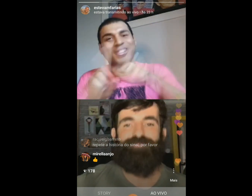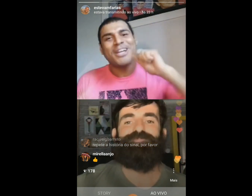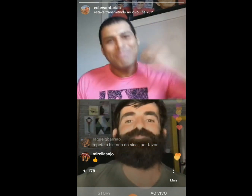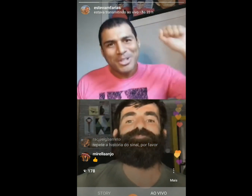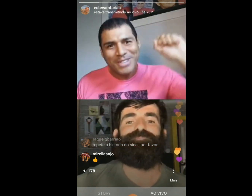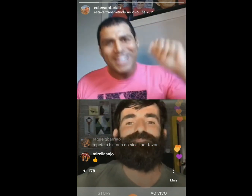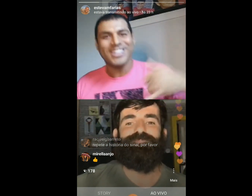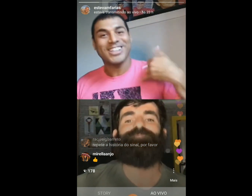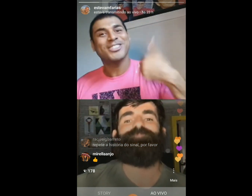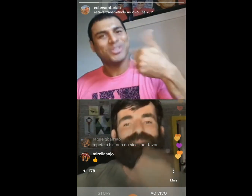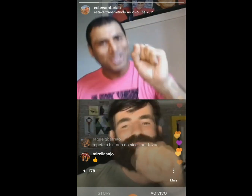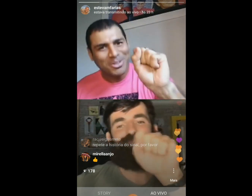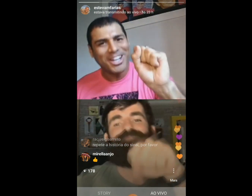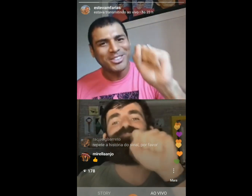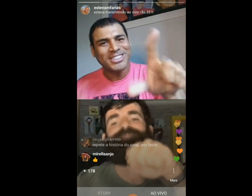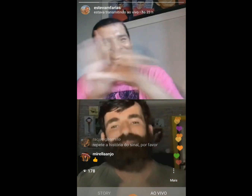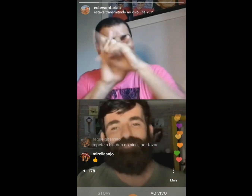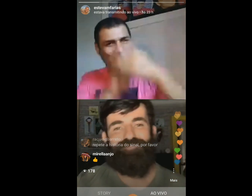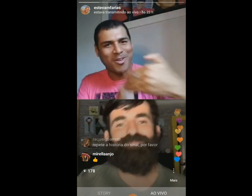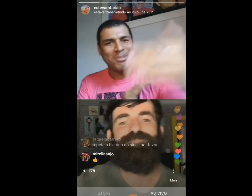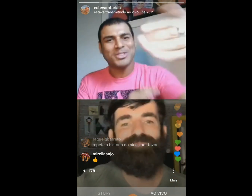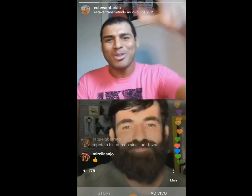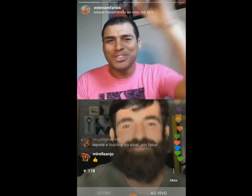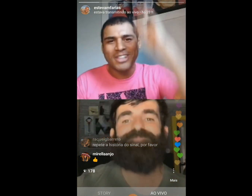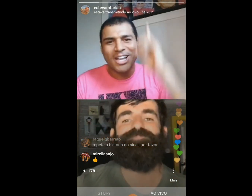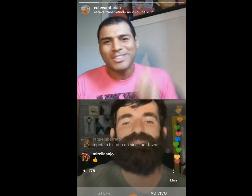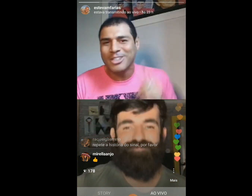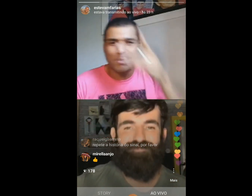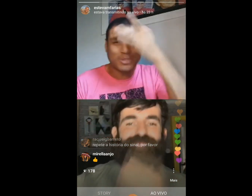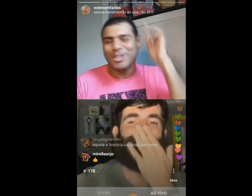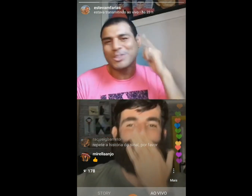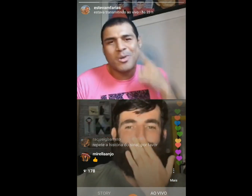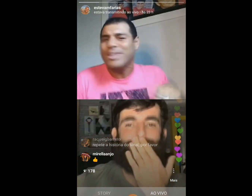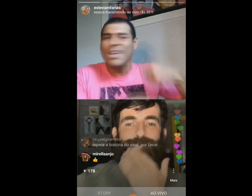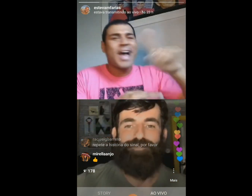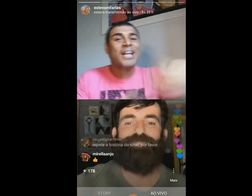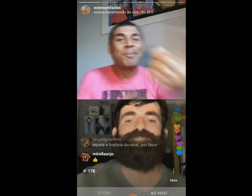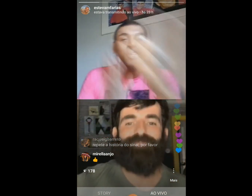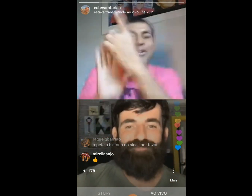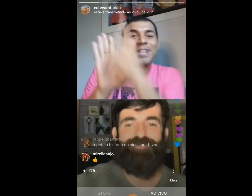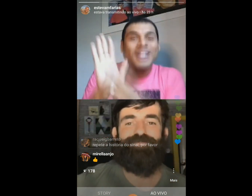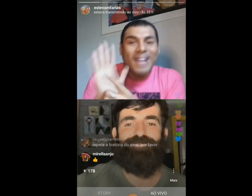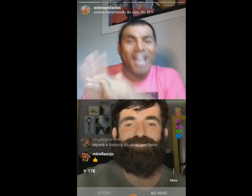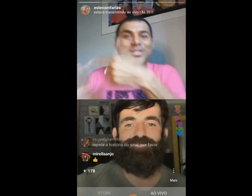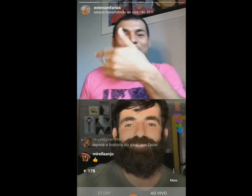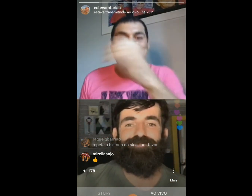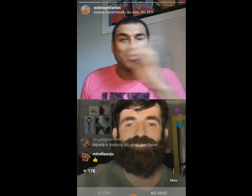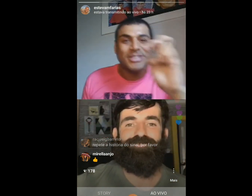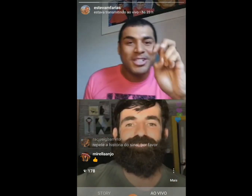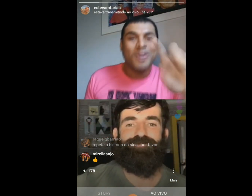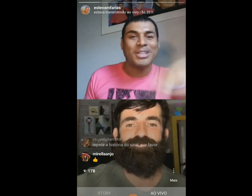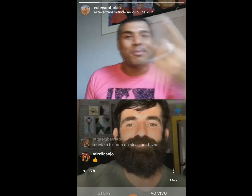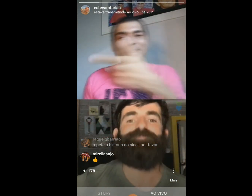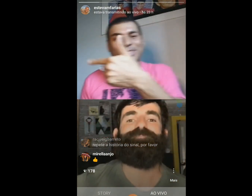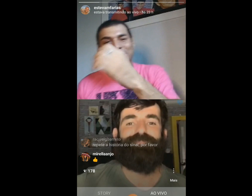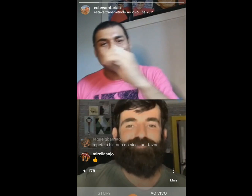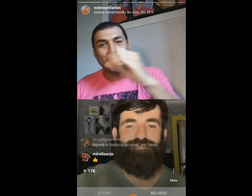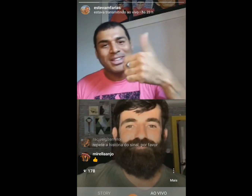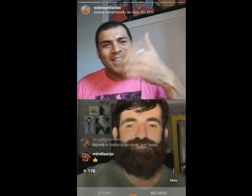abril, né? 18 anos. Sim. A lei começou os direitos da pessoa surda, aí depois veio o decreto 2005, depois 2010, a